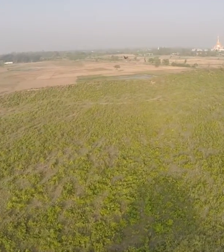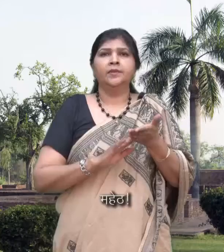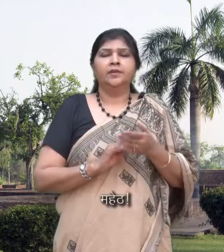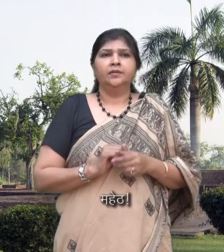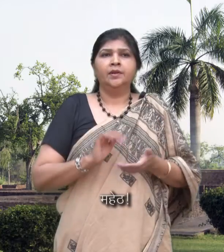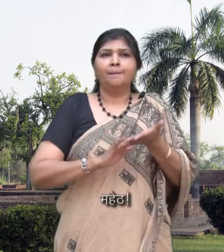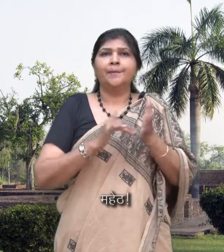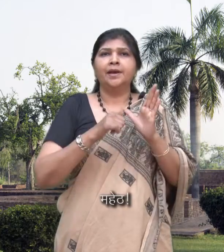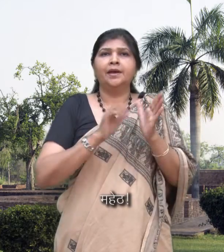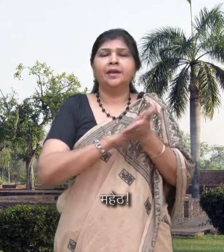महेठ।